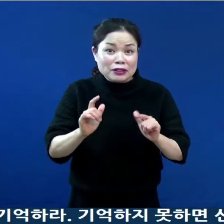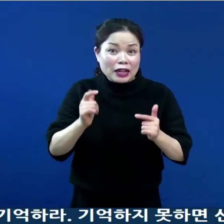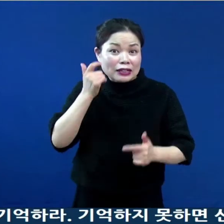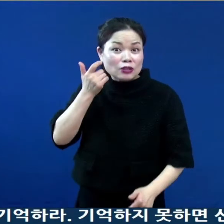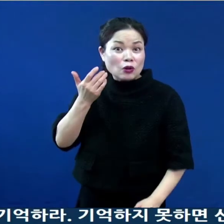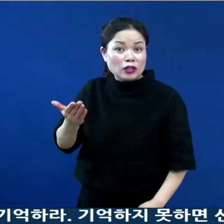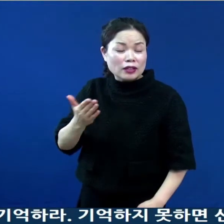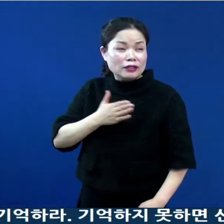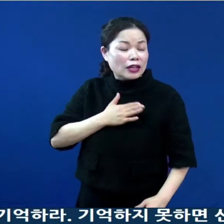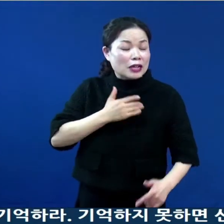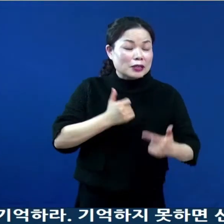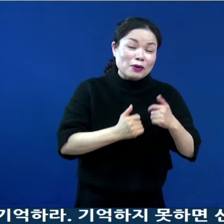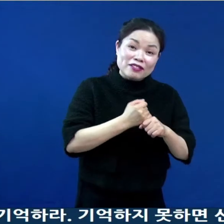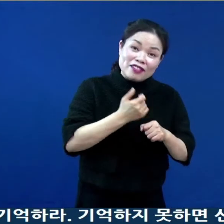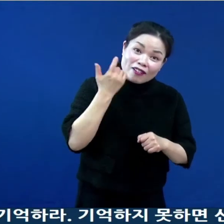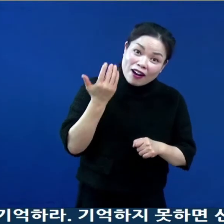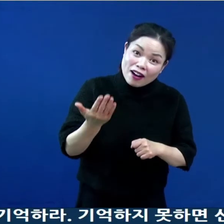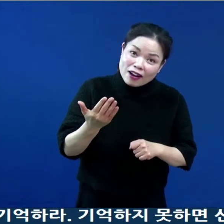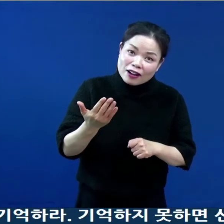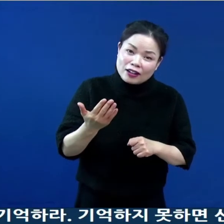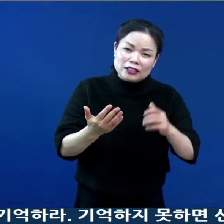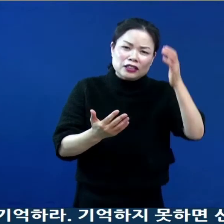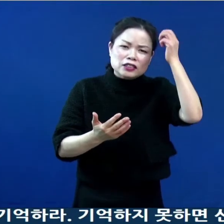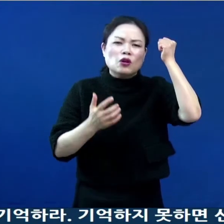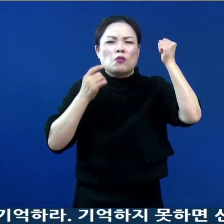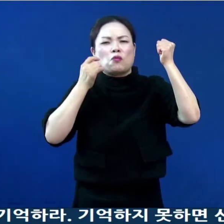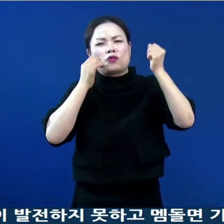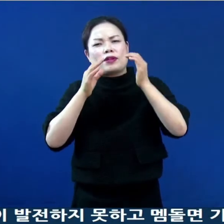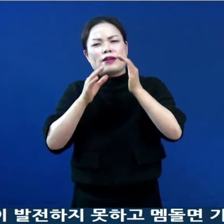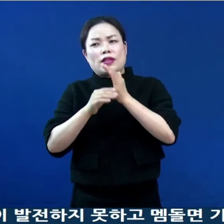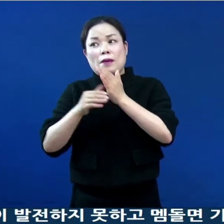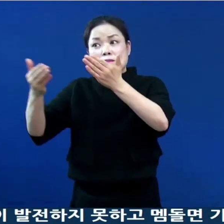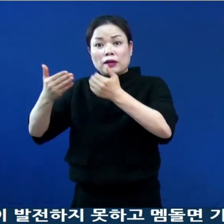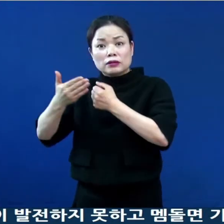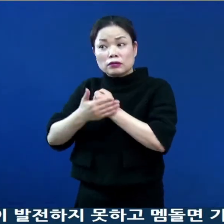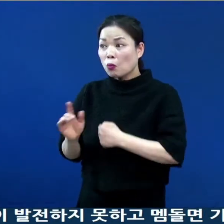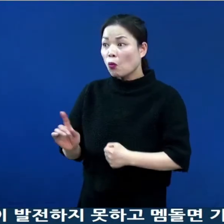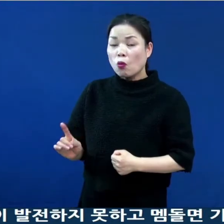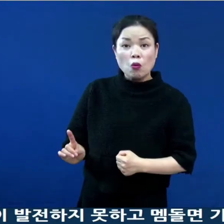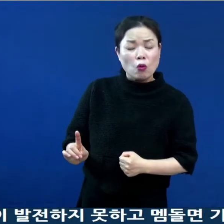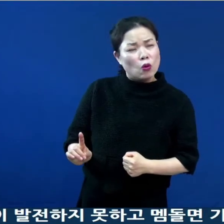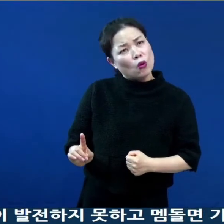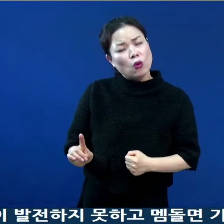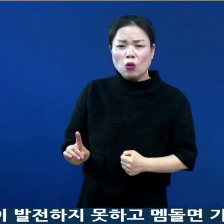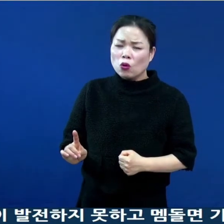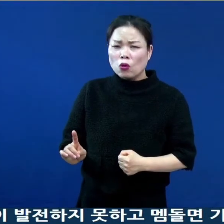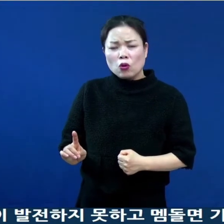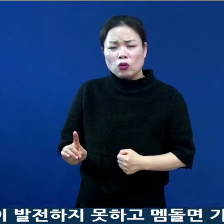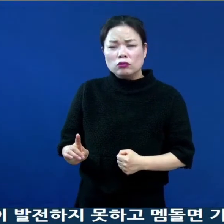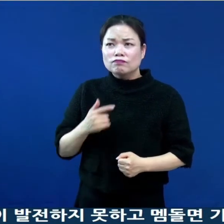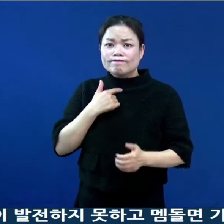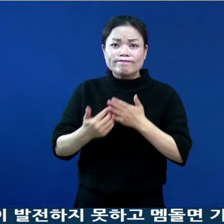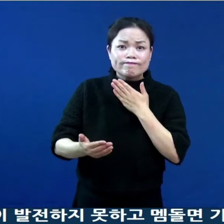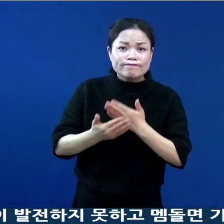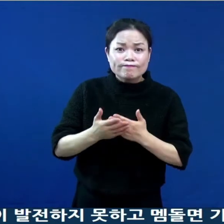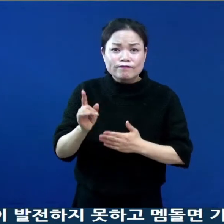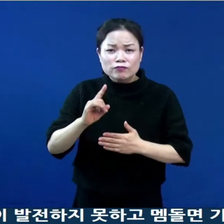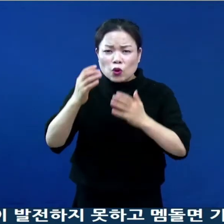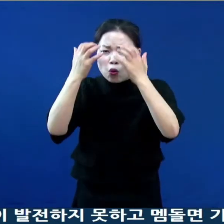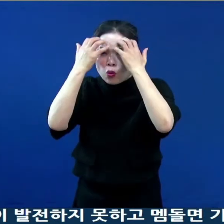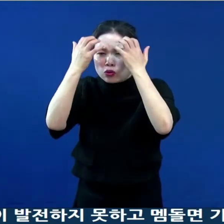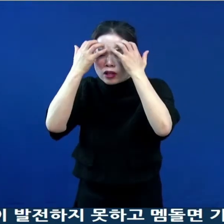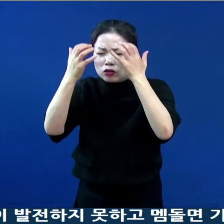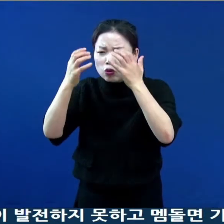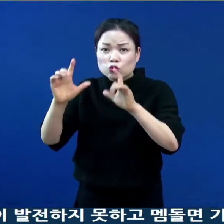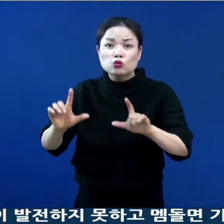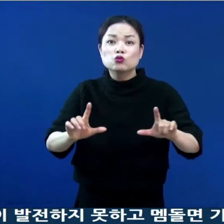않으셨는가, 어떨 때 기뻐하셨는가, 이것들을 기억하지 못할 때 내가 받은 은혜는 무엇이며 내가 경험하고 있었던 고난을